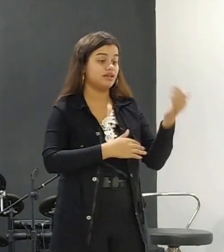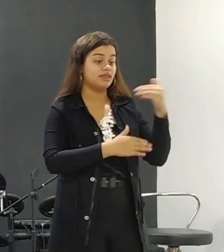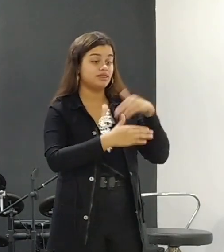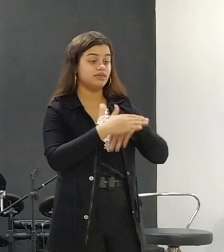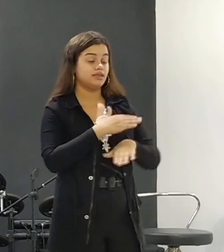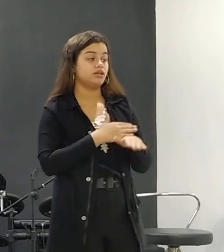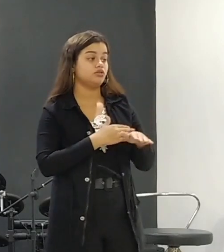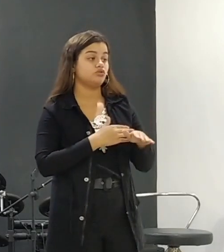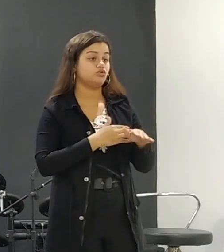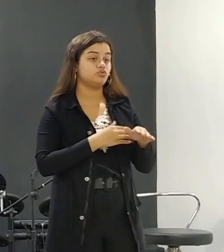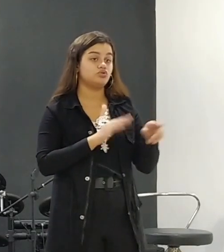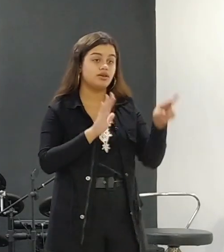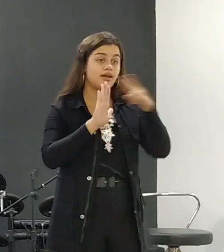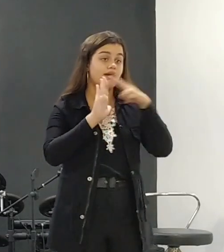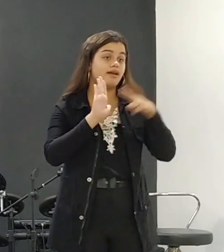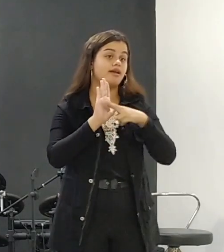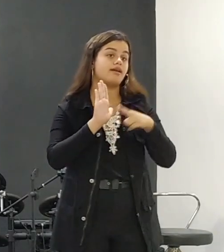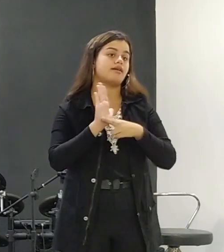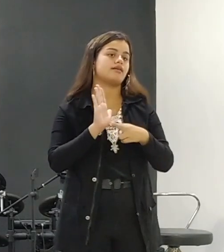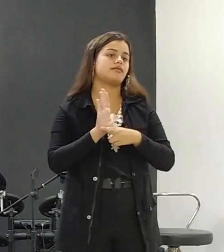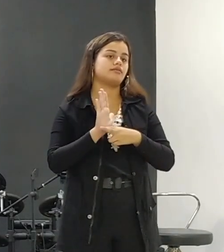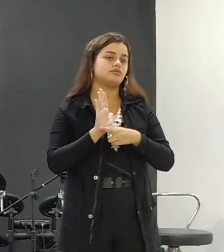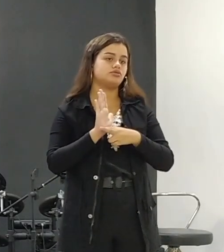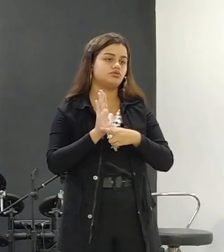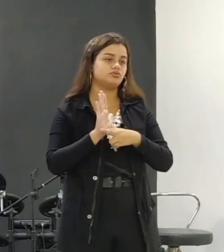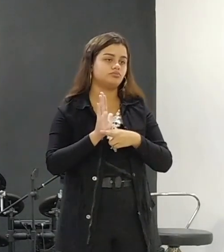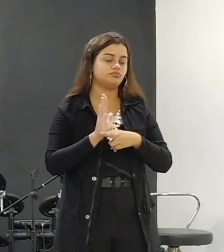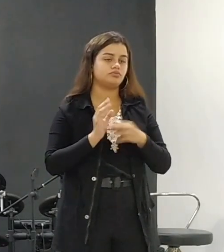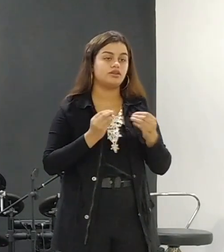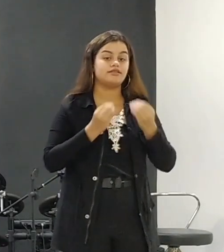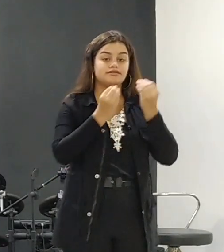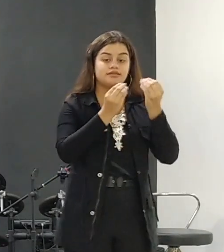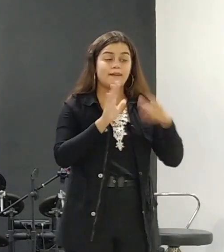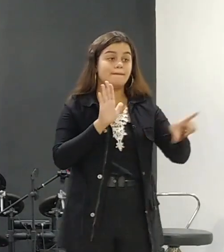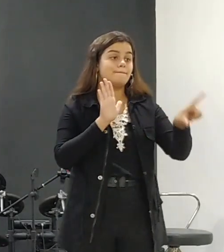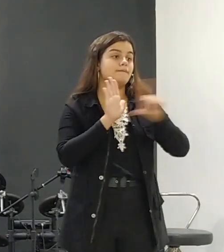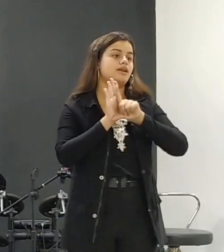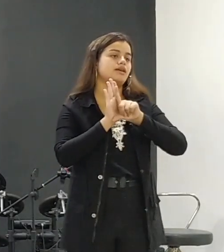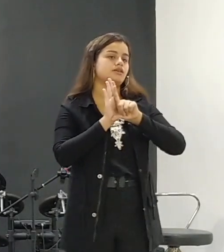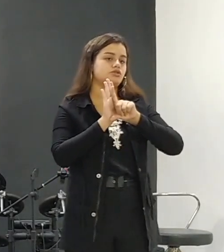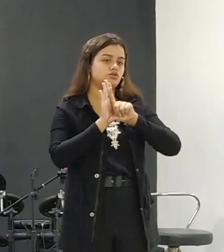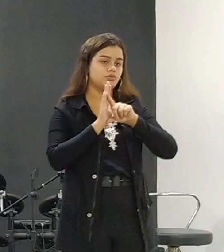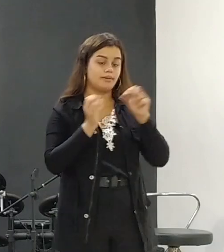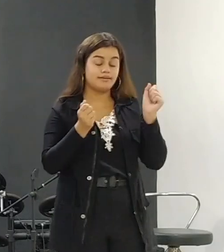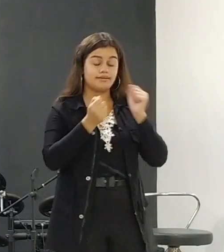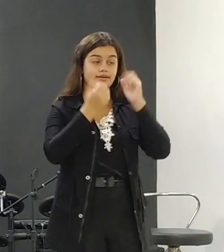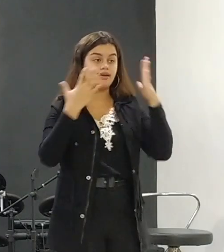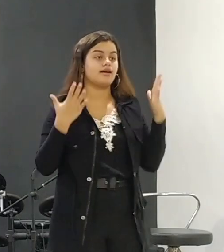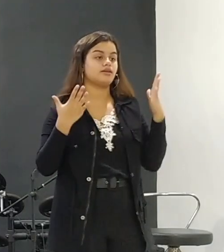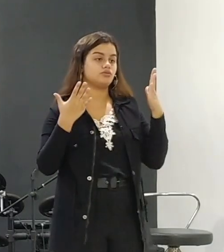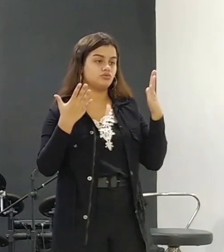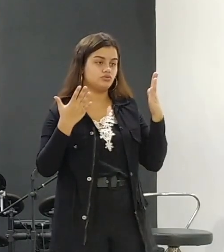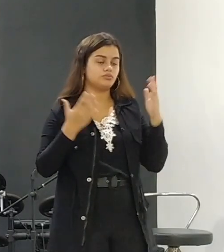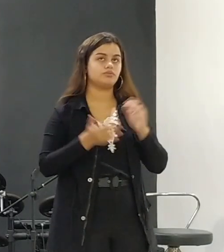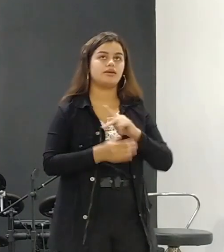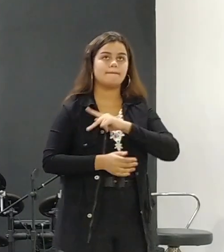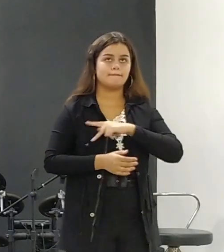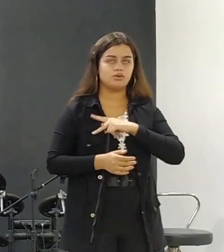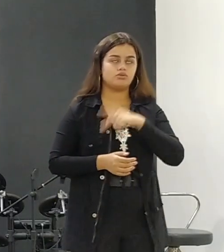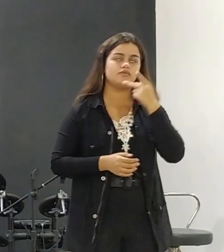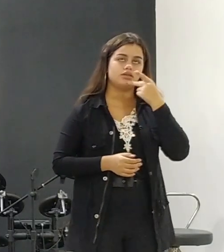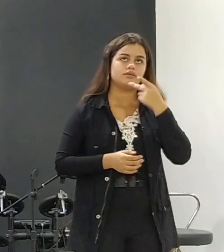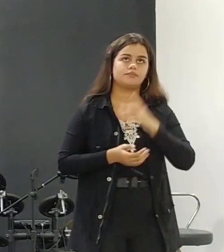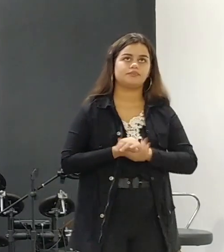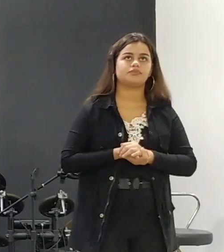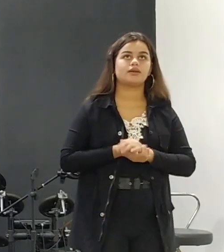dentro de regras, de condições. Ele estabelece papéis bem claros para a família. E Paulo vem falando